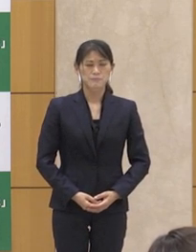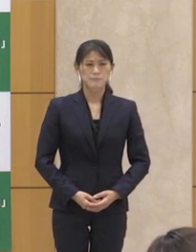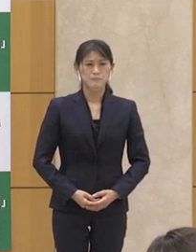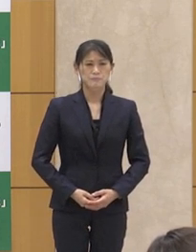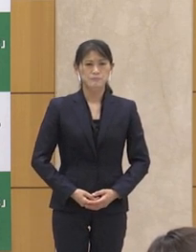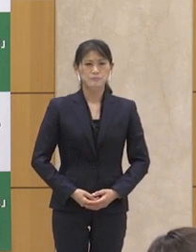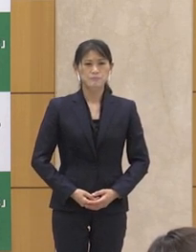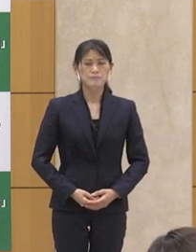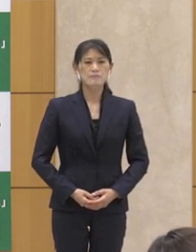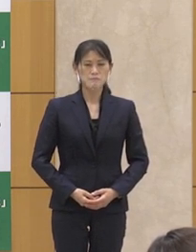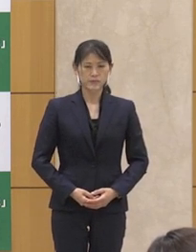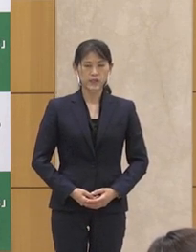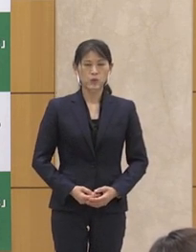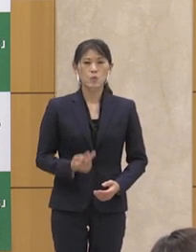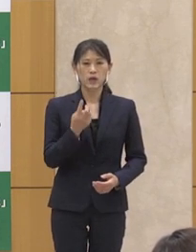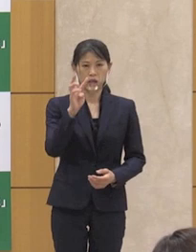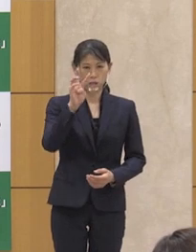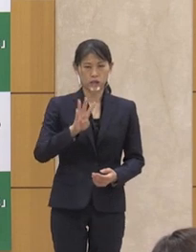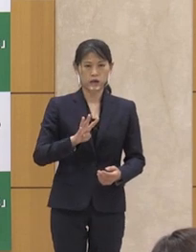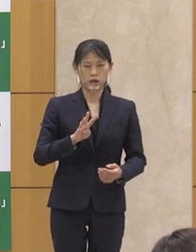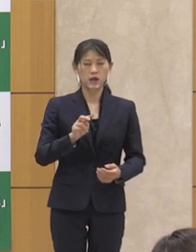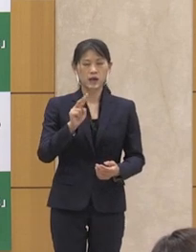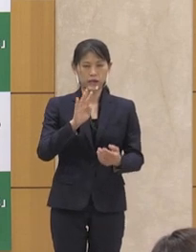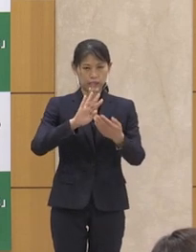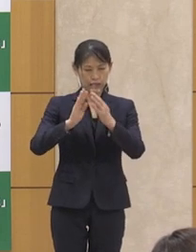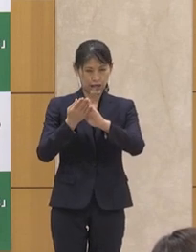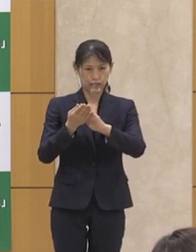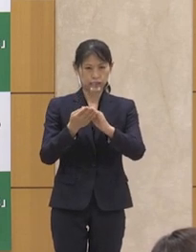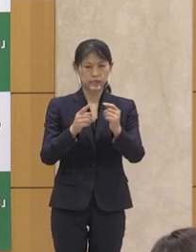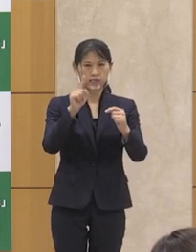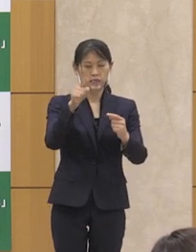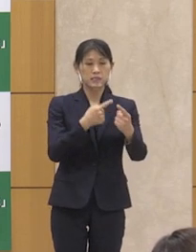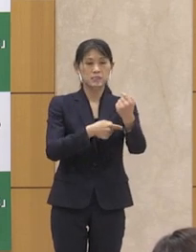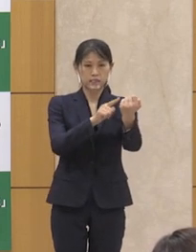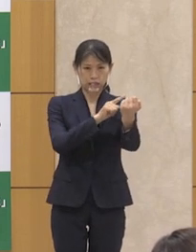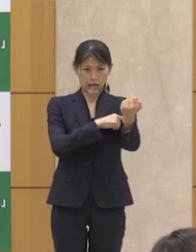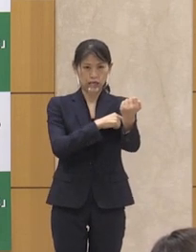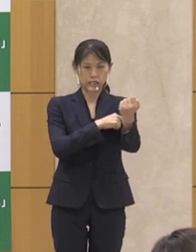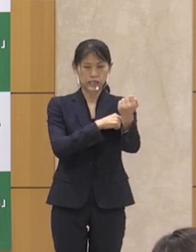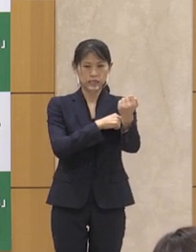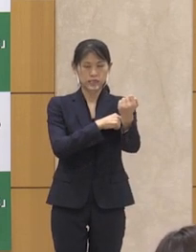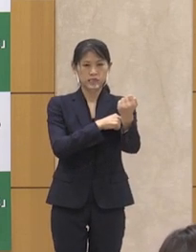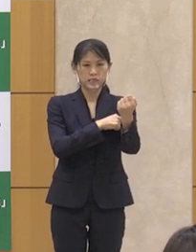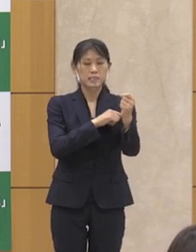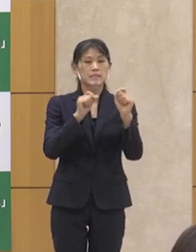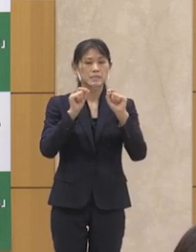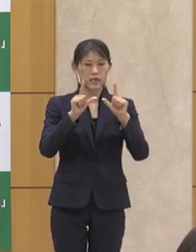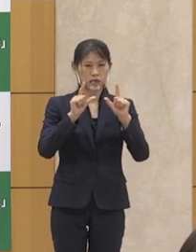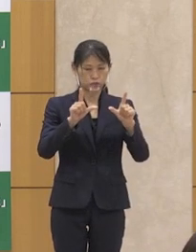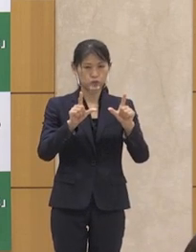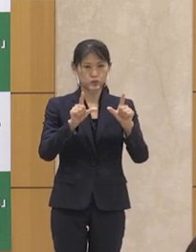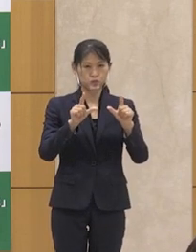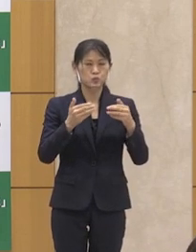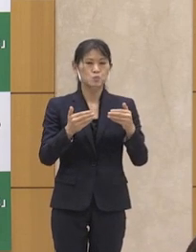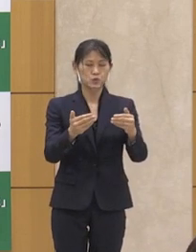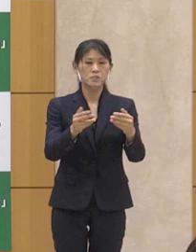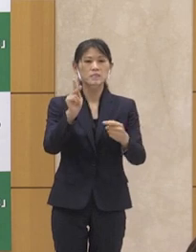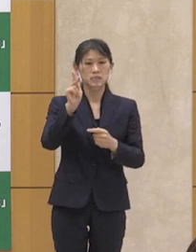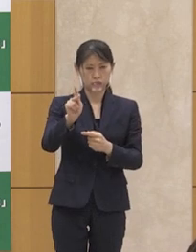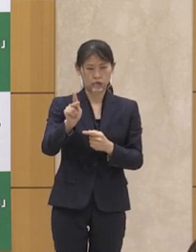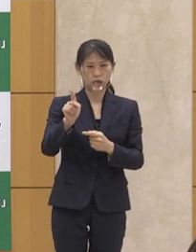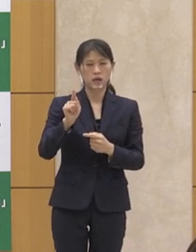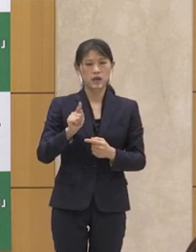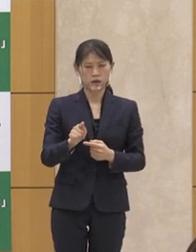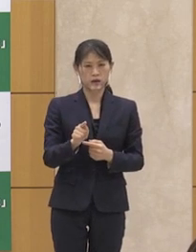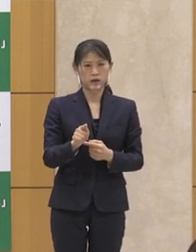あと、まあ、香川県人権啓発推進会議ですね、これが共通の会議団体になりますけれども、